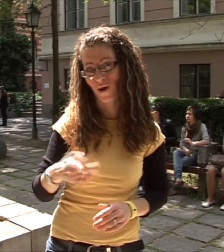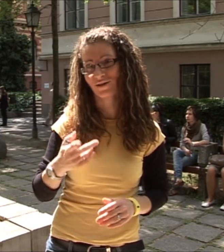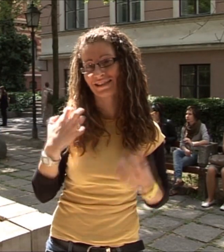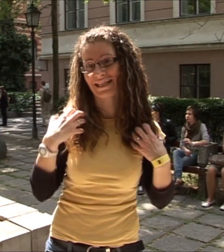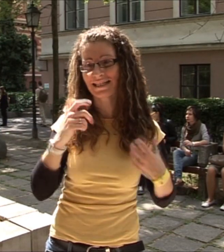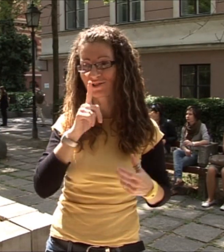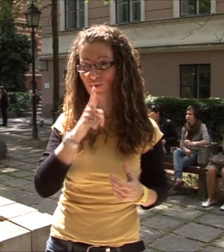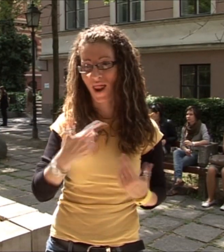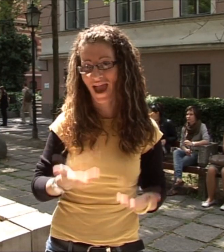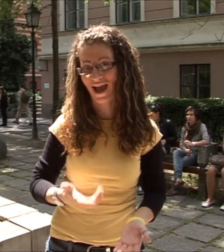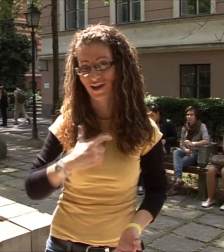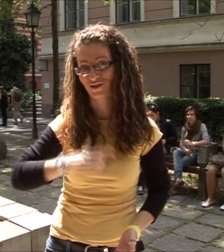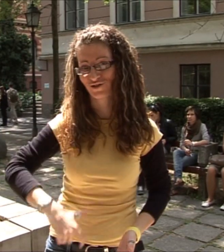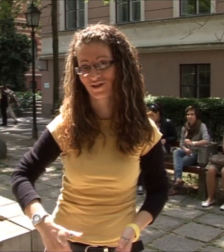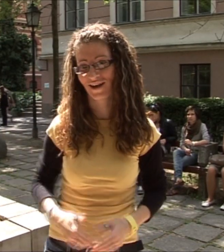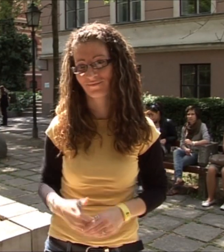árom ogy kim